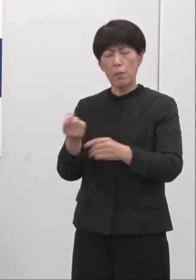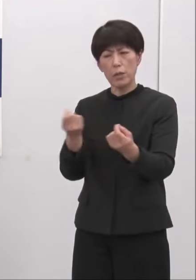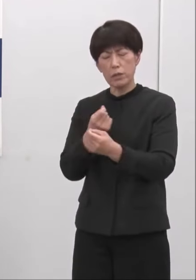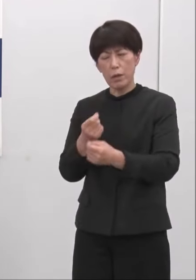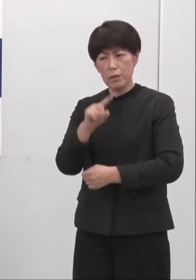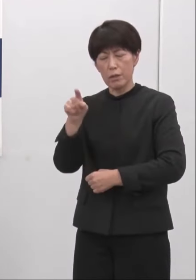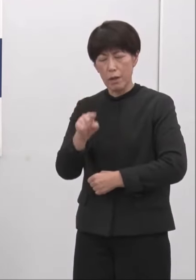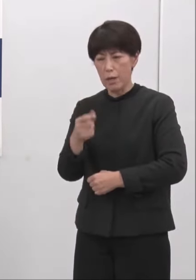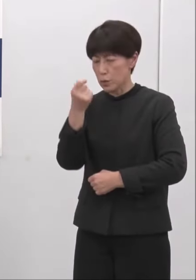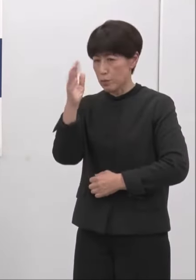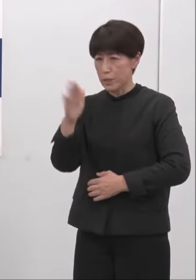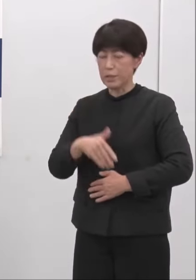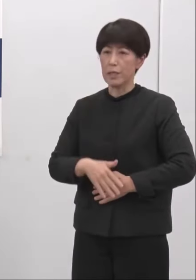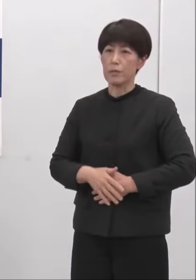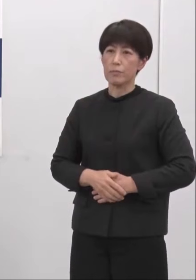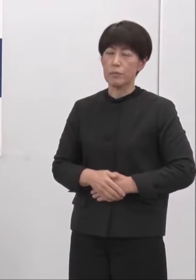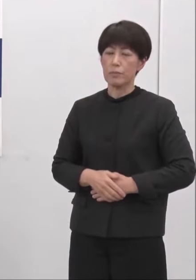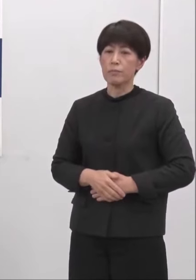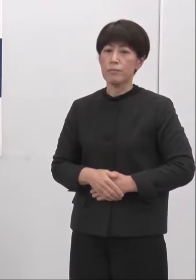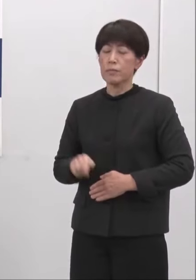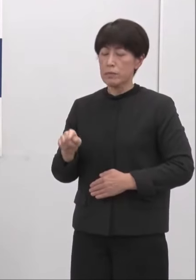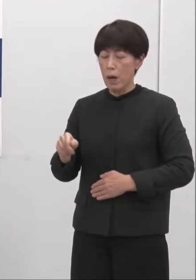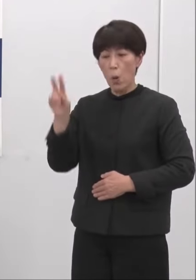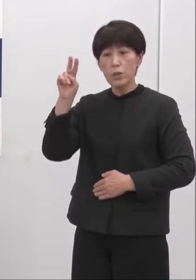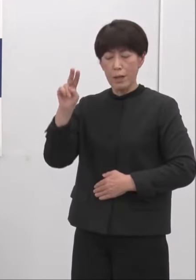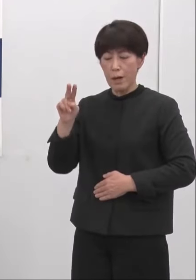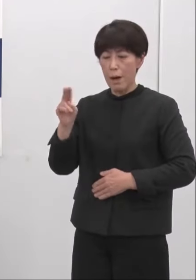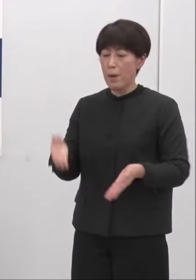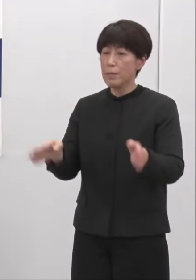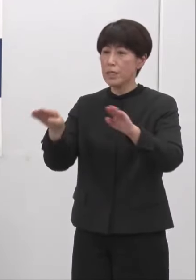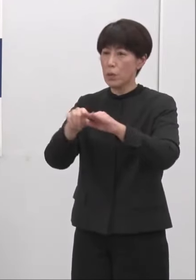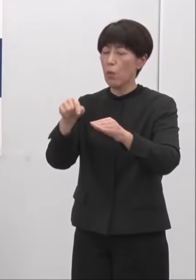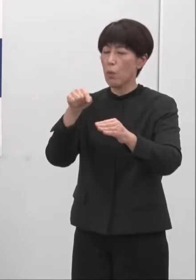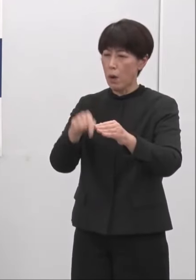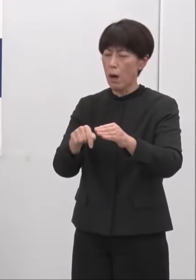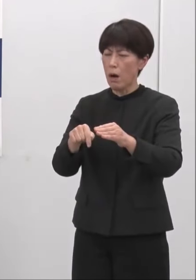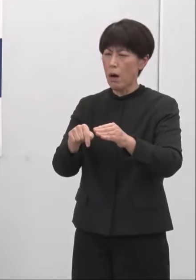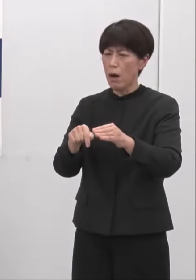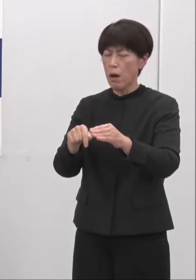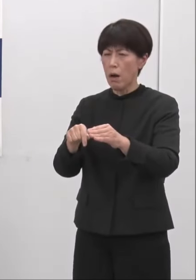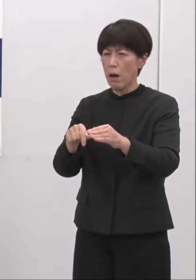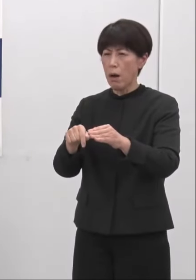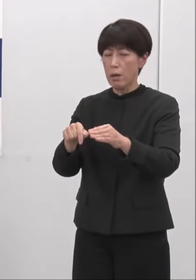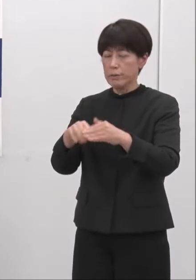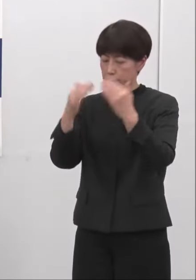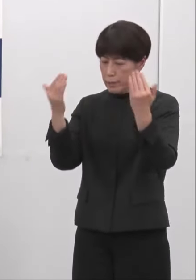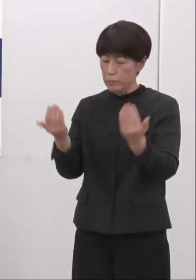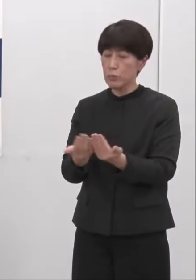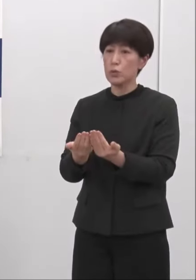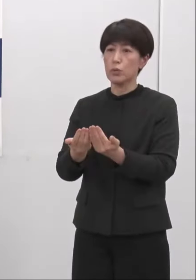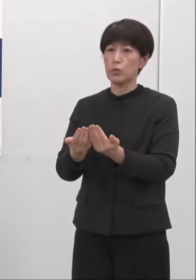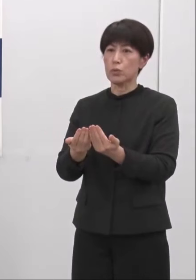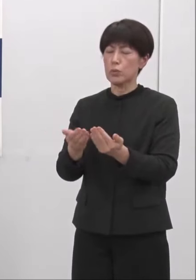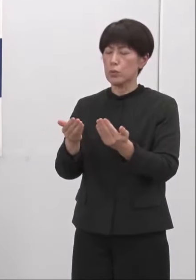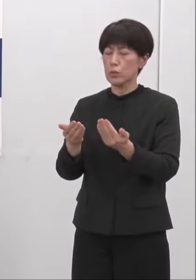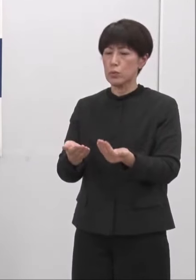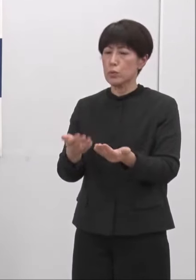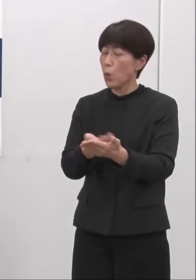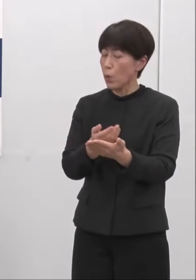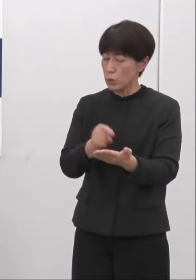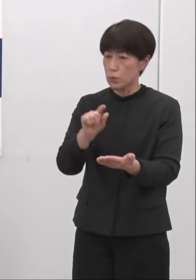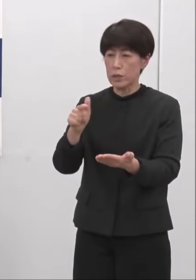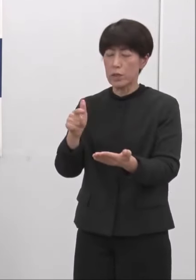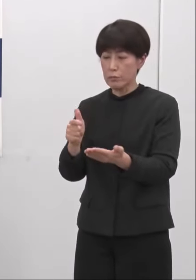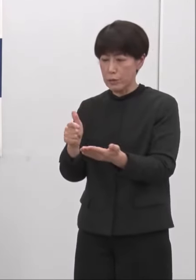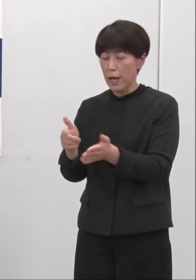は大阪ヘルスケアパビリオンについて一部残すみたいな形になっているわけですか。残すこともできるようにし